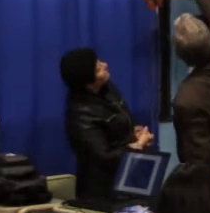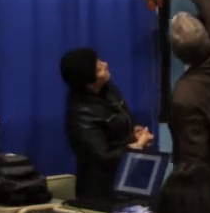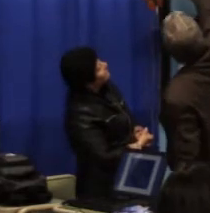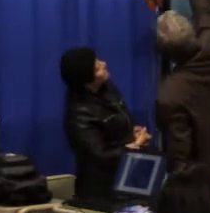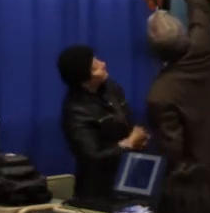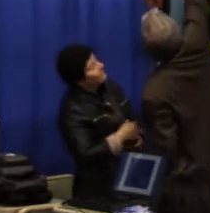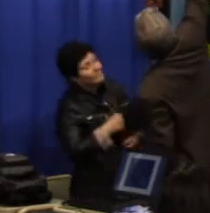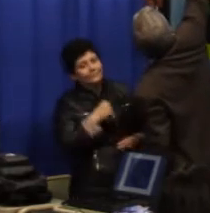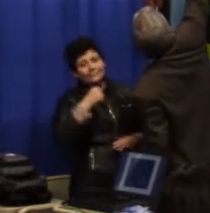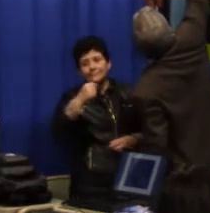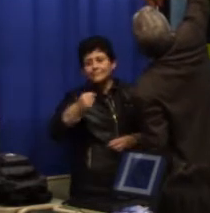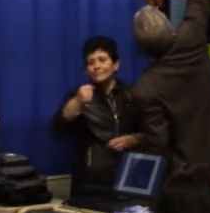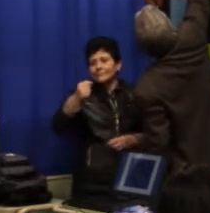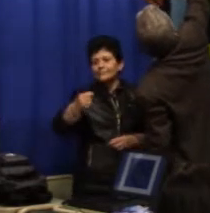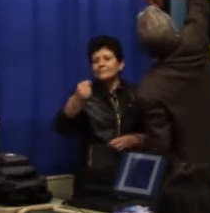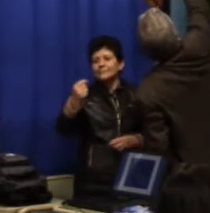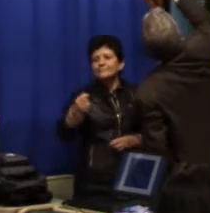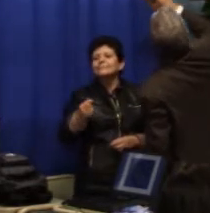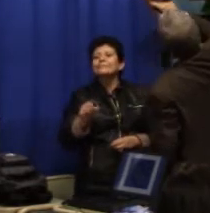Pastor.